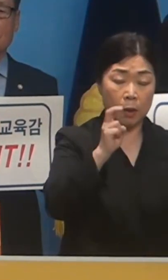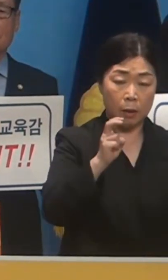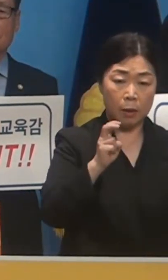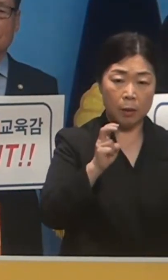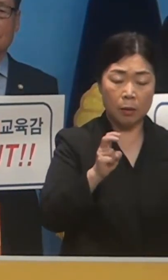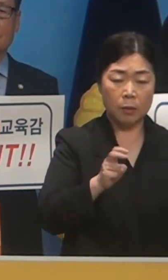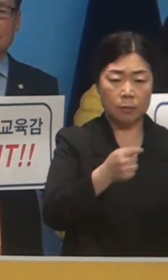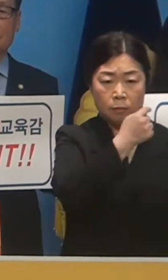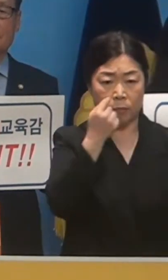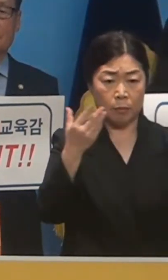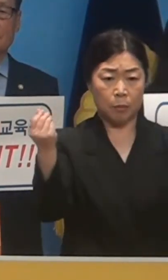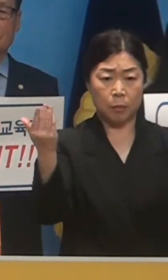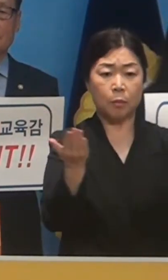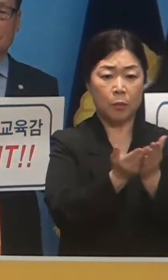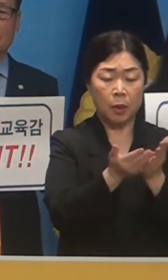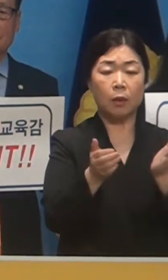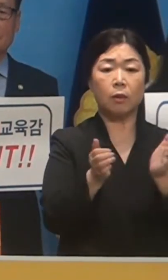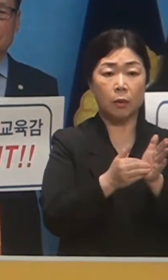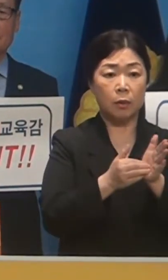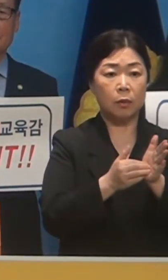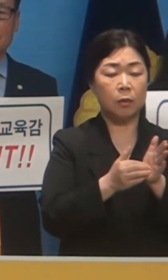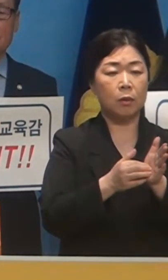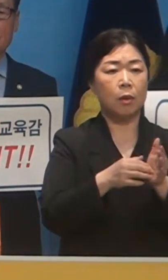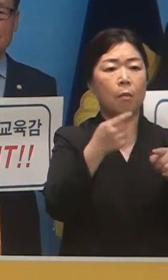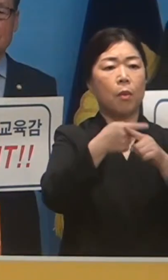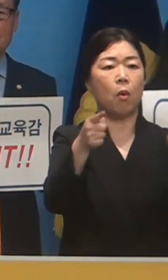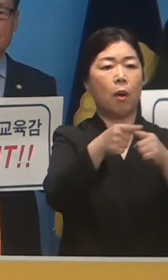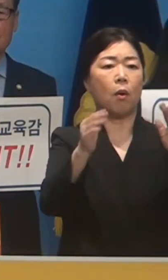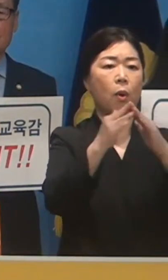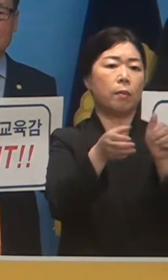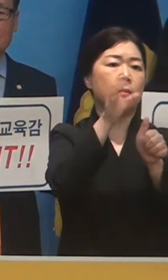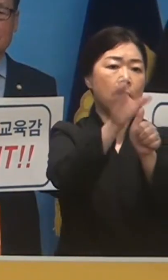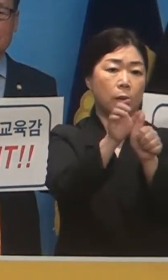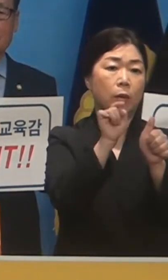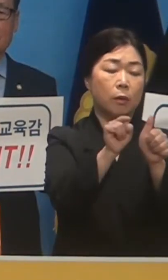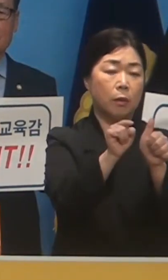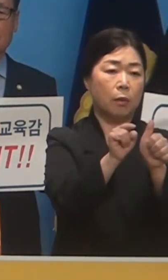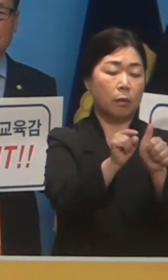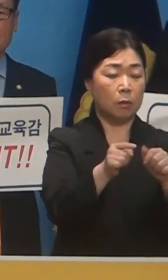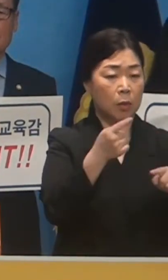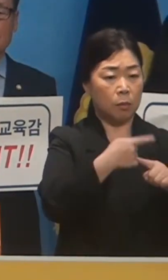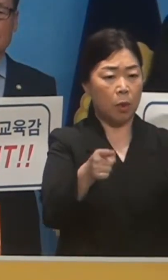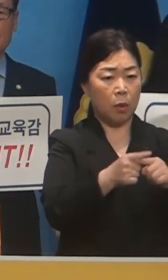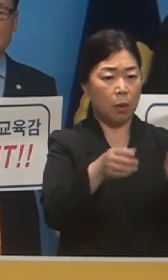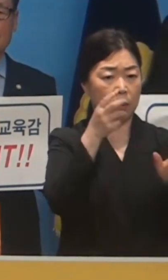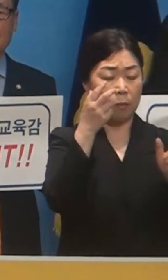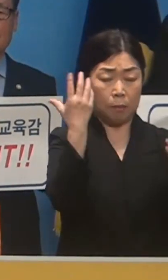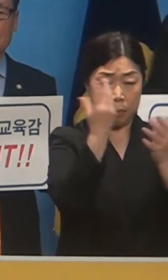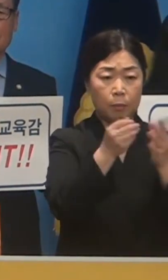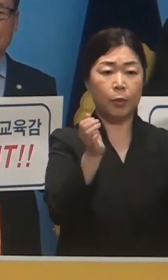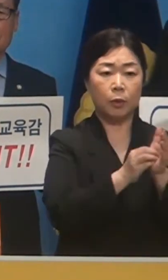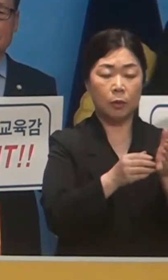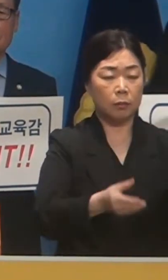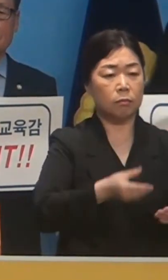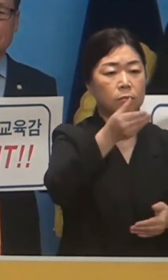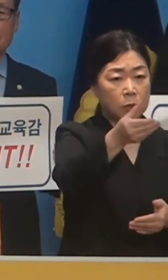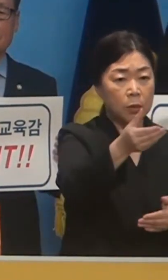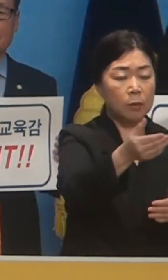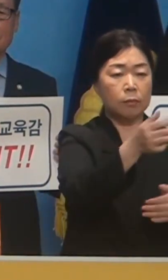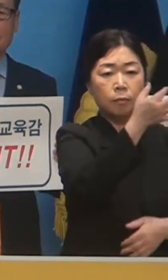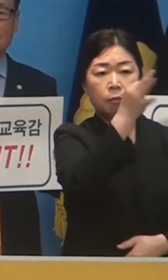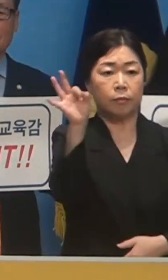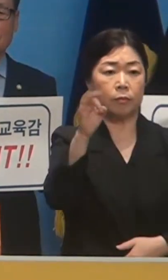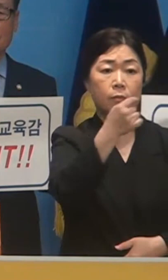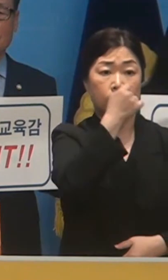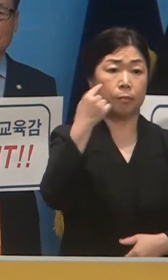부합했는지 평가원이 판단할 문제입니다. 제시된 검정 기준에 맞게 서류 제출이 됐기 때문에 검정